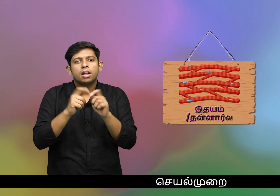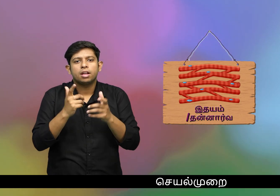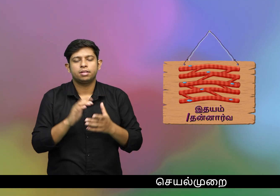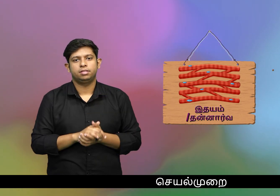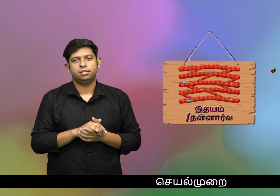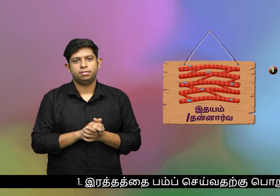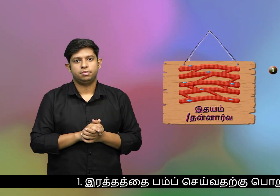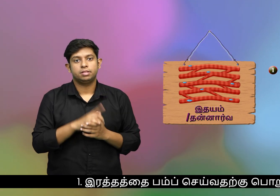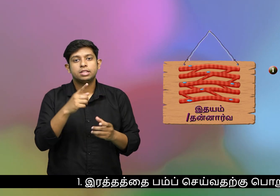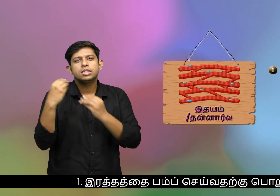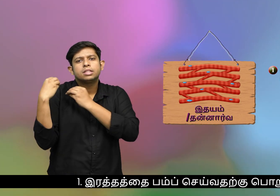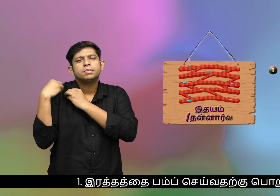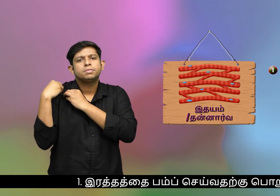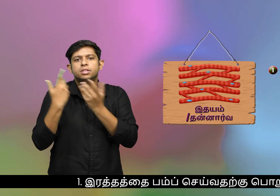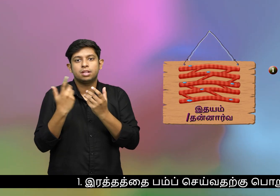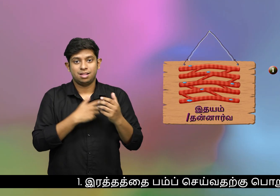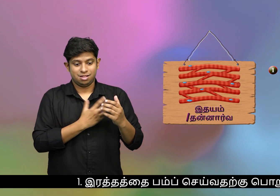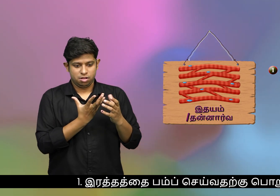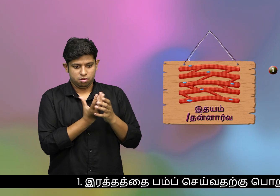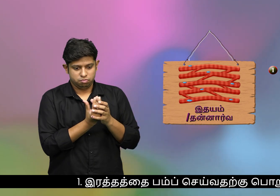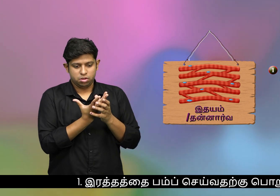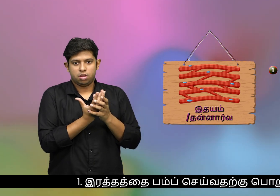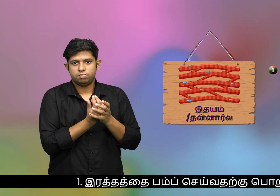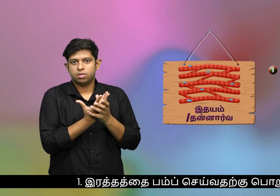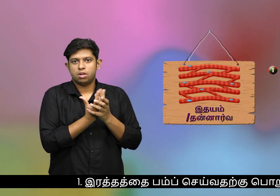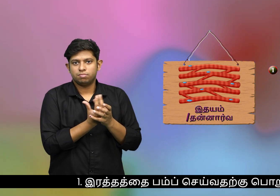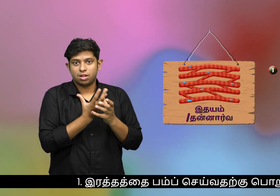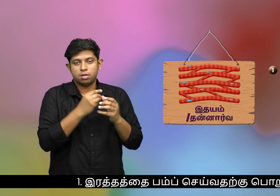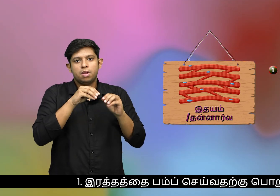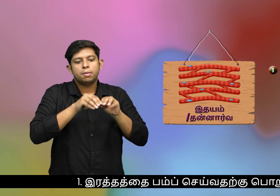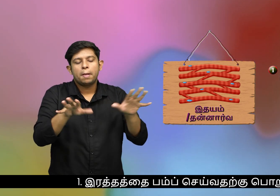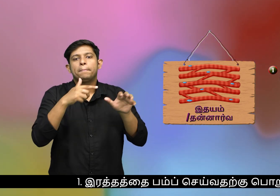செயல்முறை. இரத்தத்தை பம்ப் செய்வதற்கு பொறுப்பு.